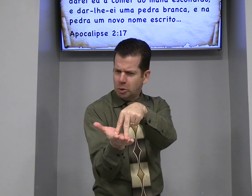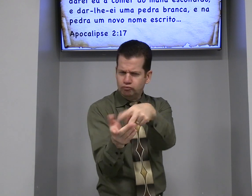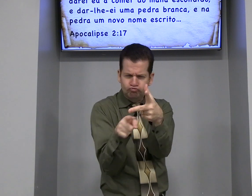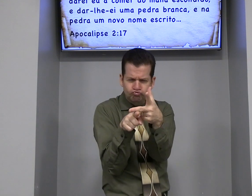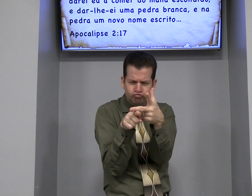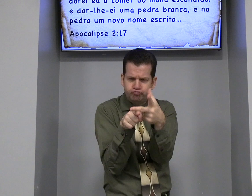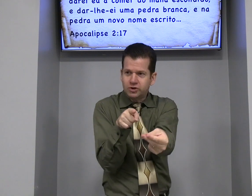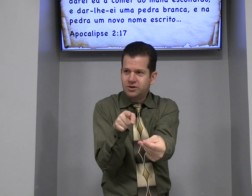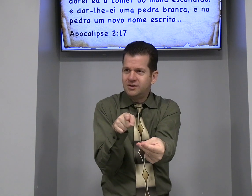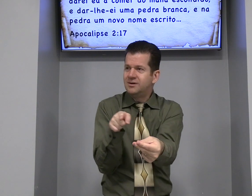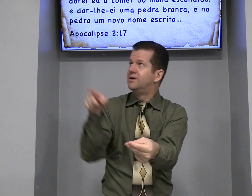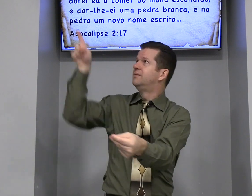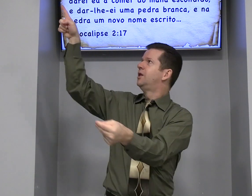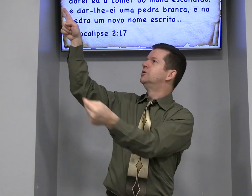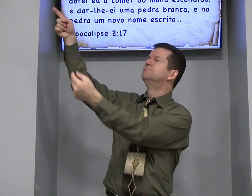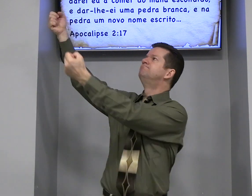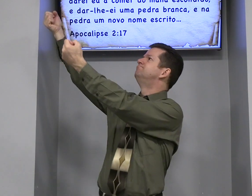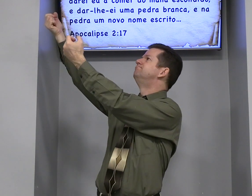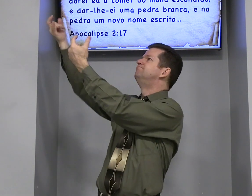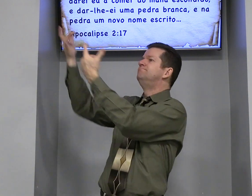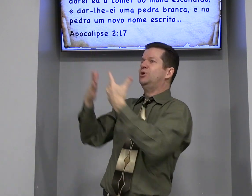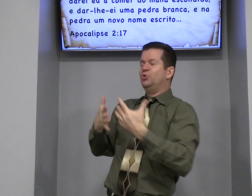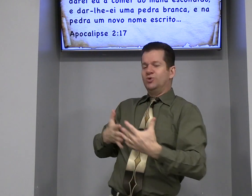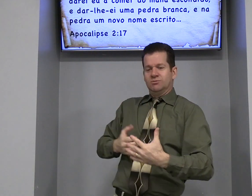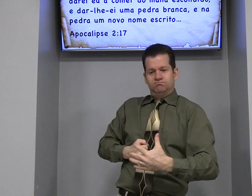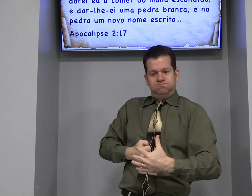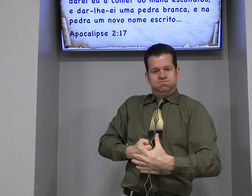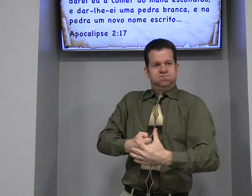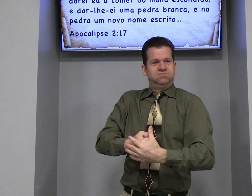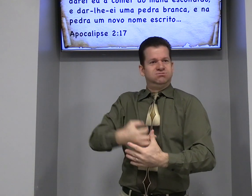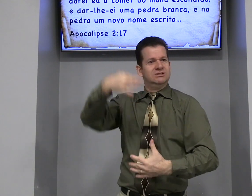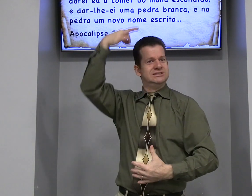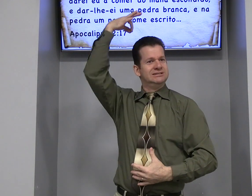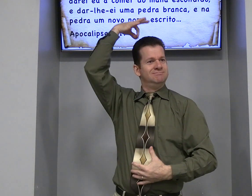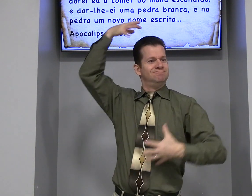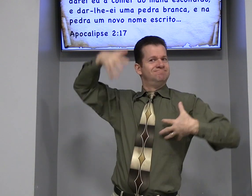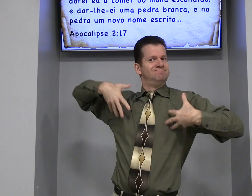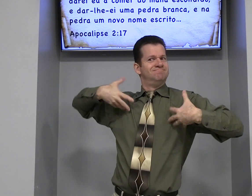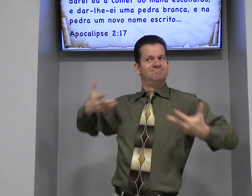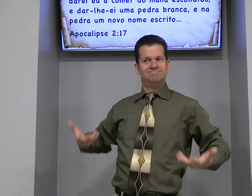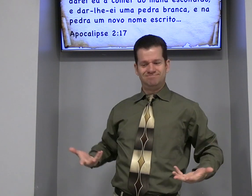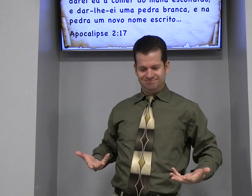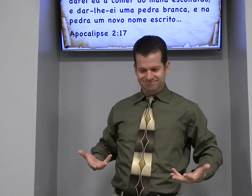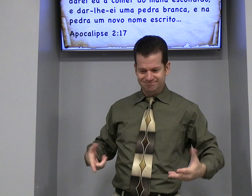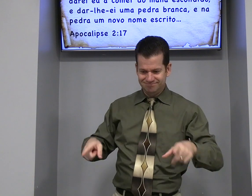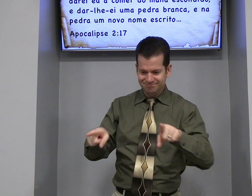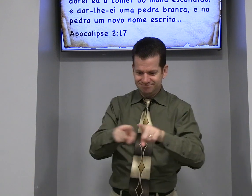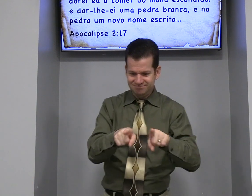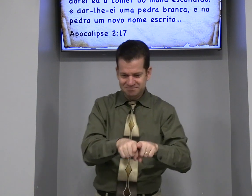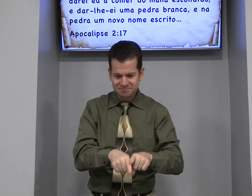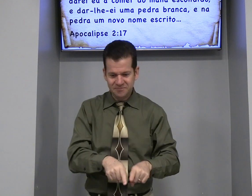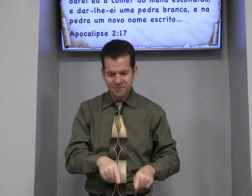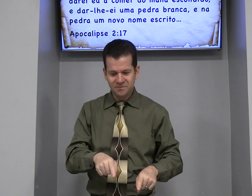crente firme que consegue vencer, Deus vai abençoar e vai encher seu espírito com